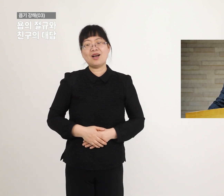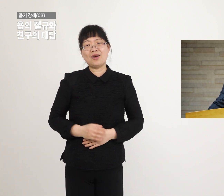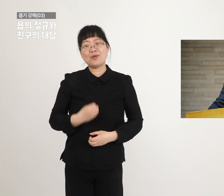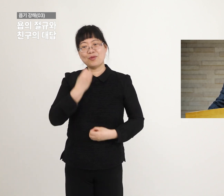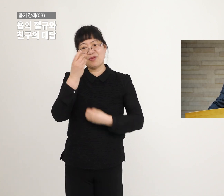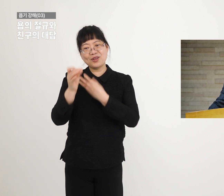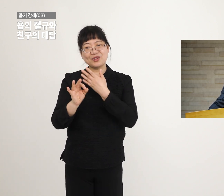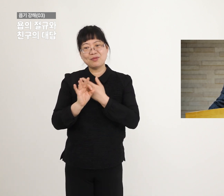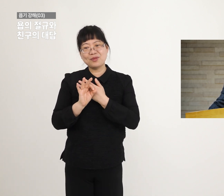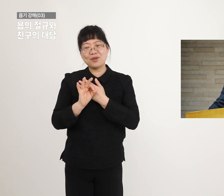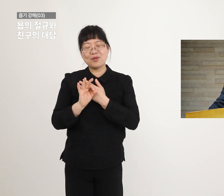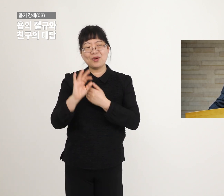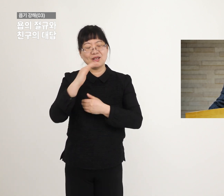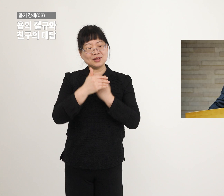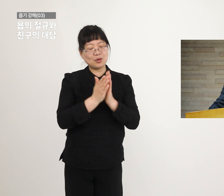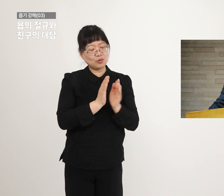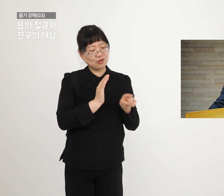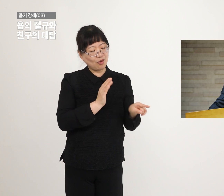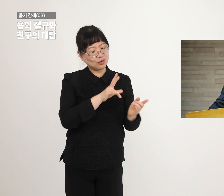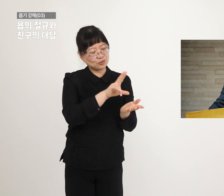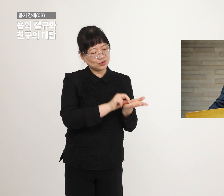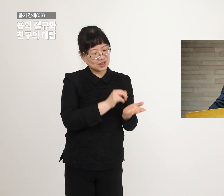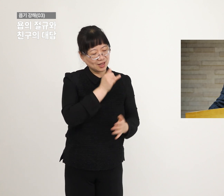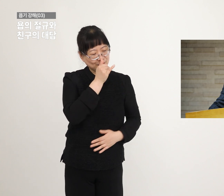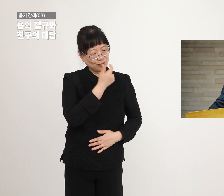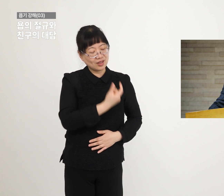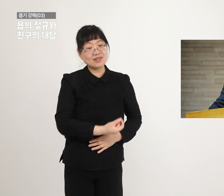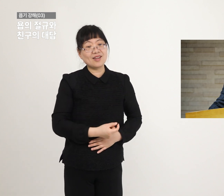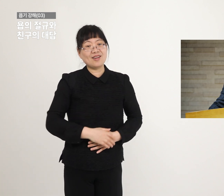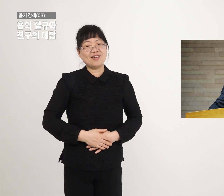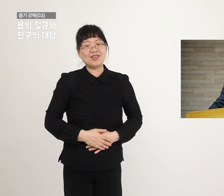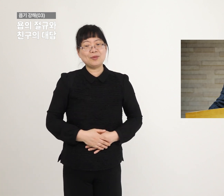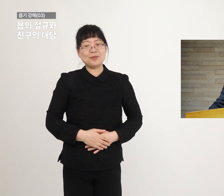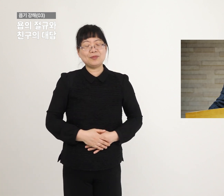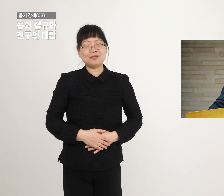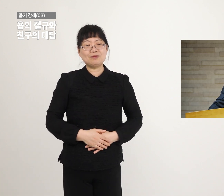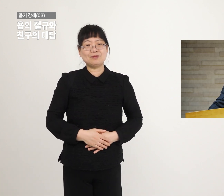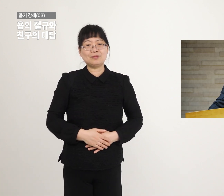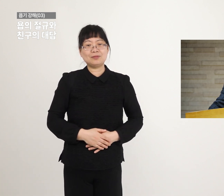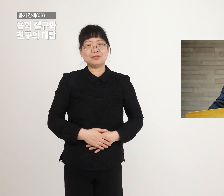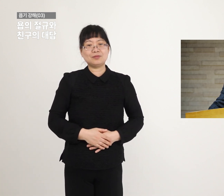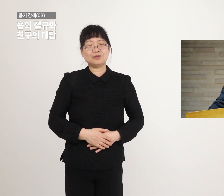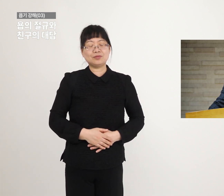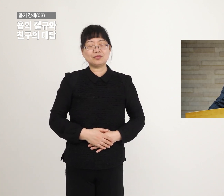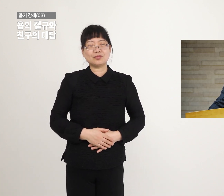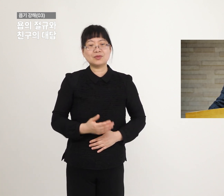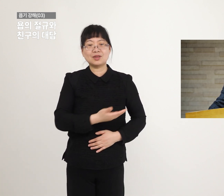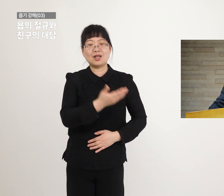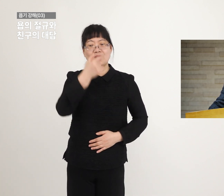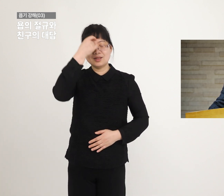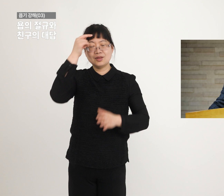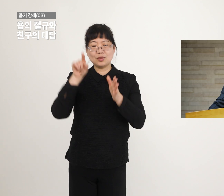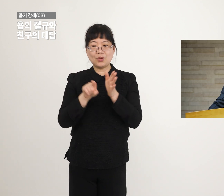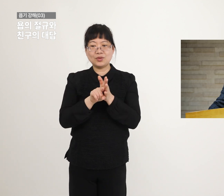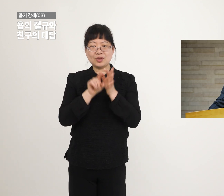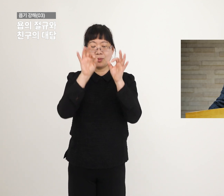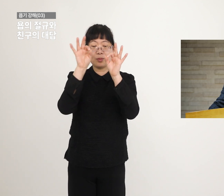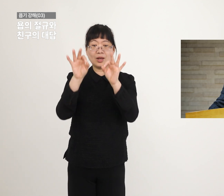이랬다면 이 성경이 좀 문제가 있지 않겠는가? 예? 여러분,